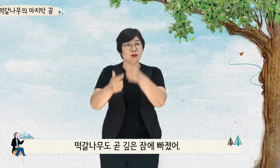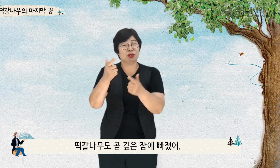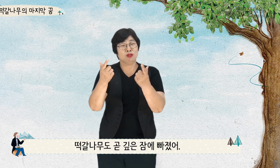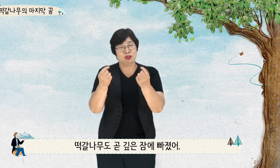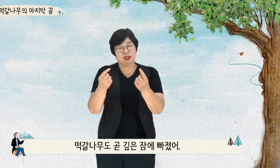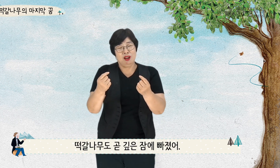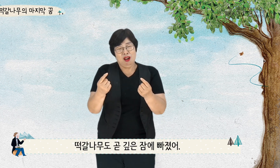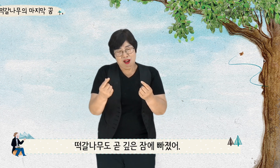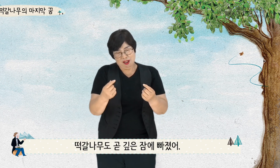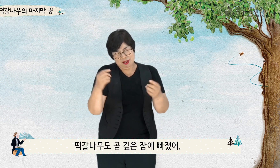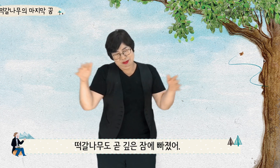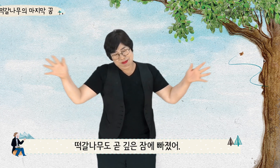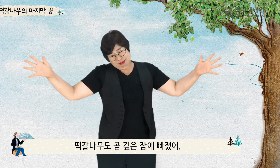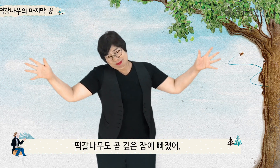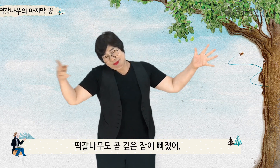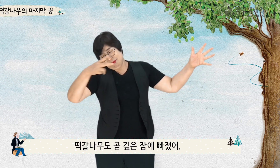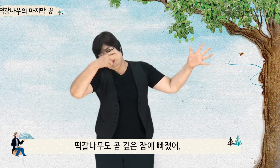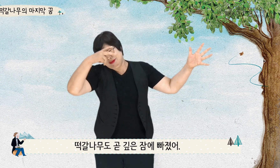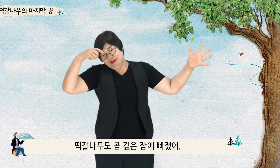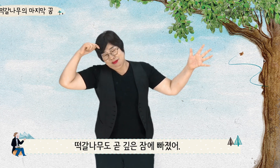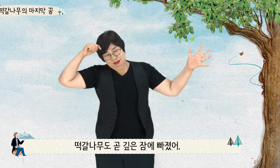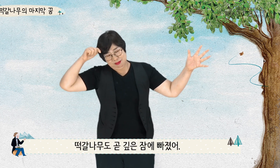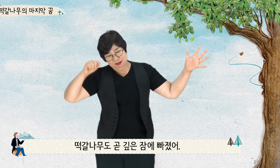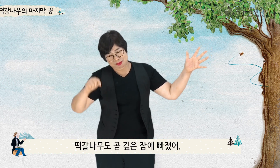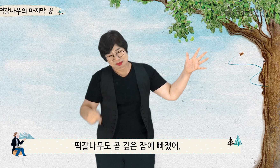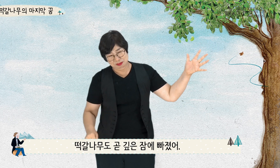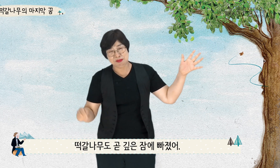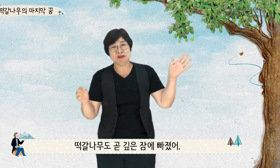떡갈나무도 곧 깊은 잠에 빠졌어.